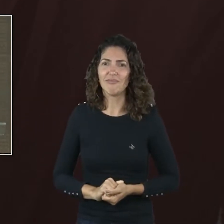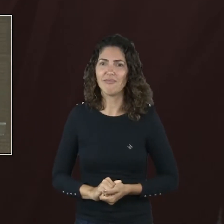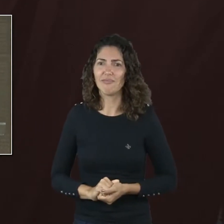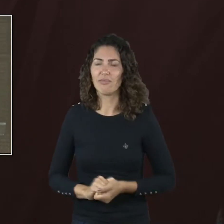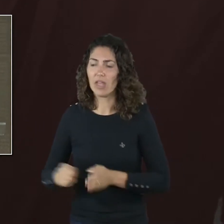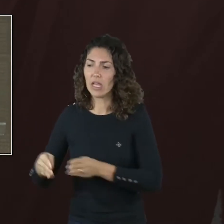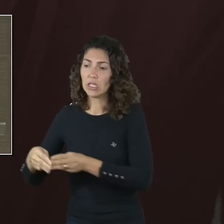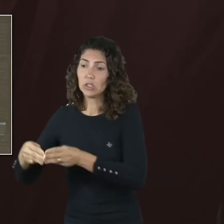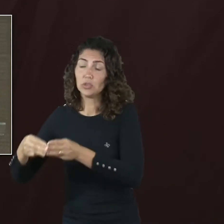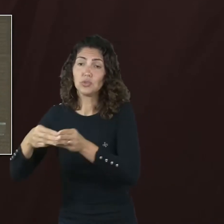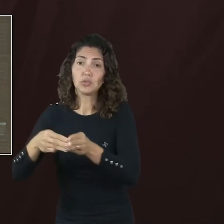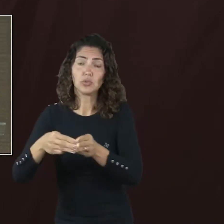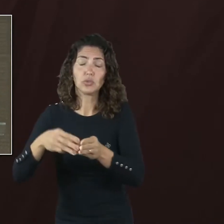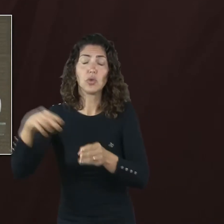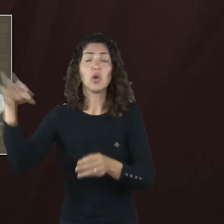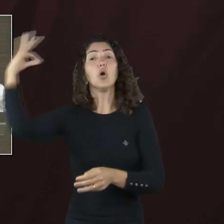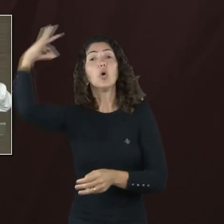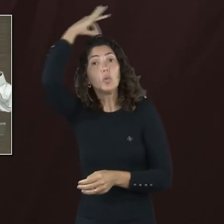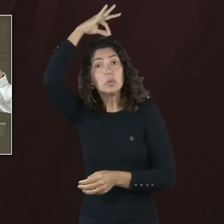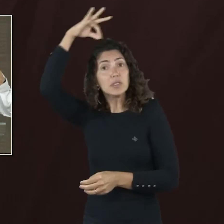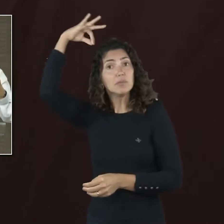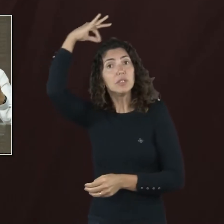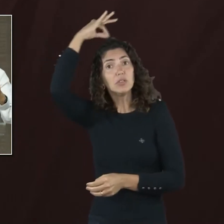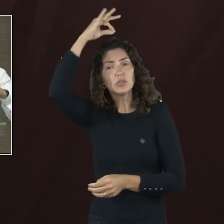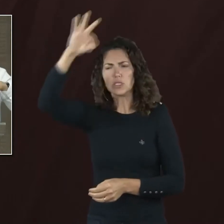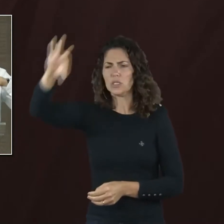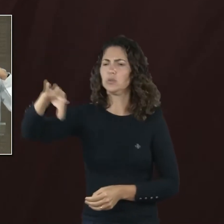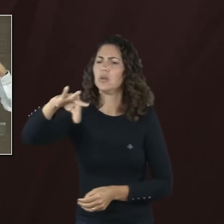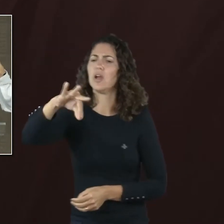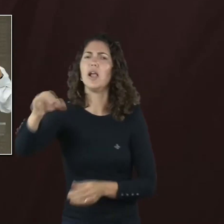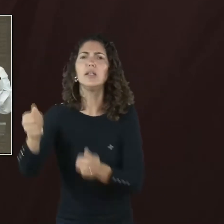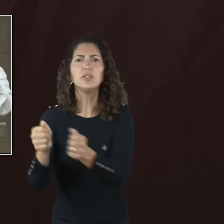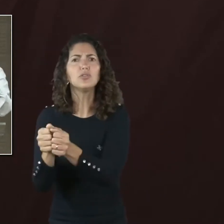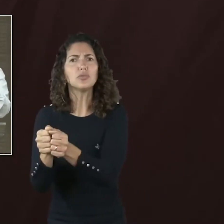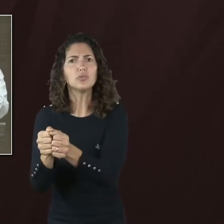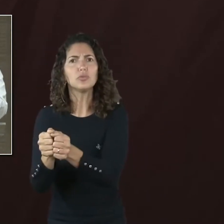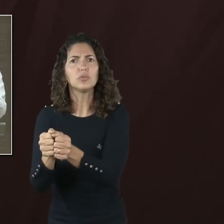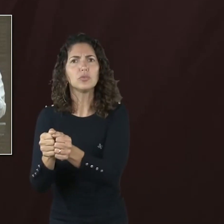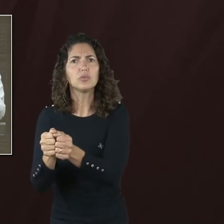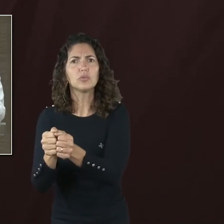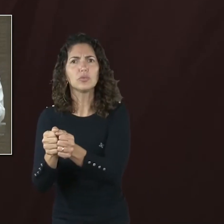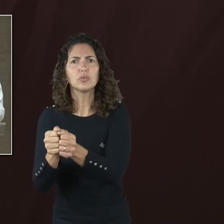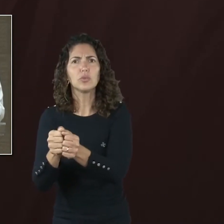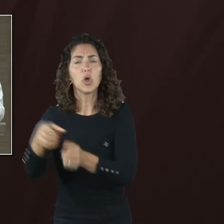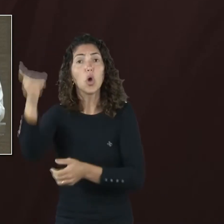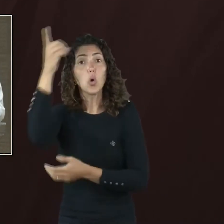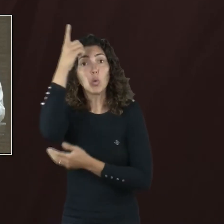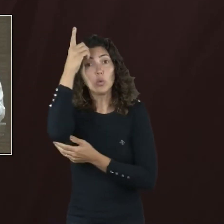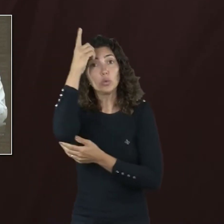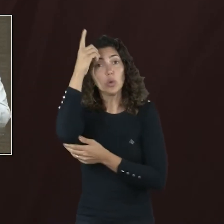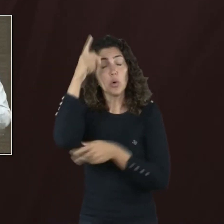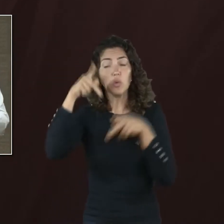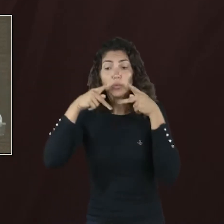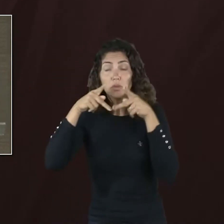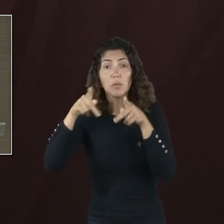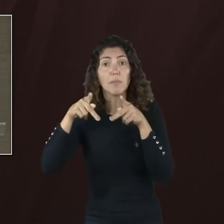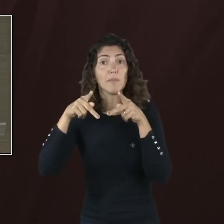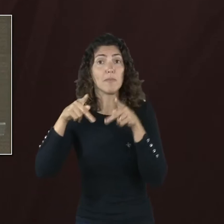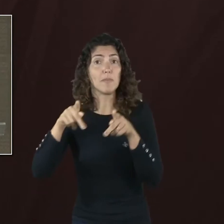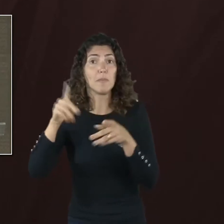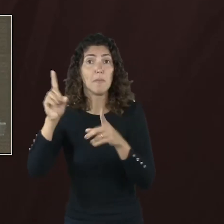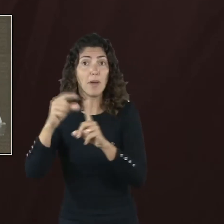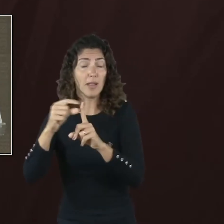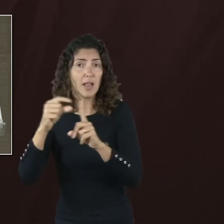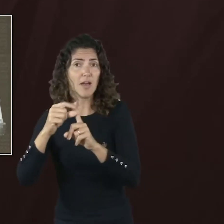comando, ele evidenciou o dom da palavra de Paulo, tá? E